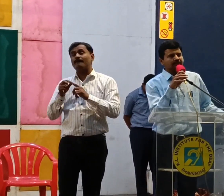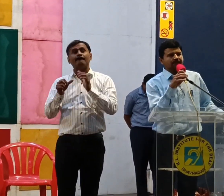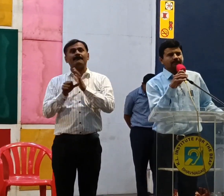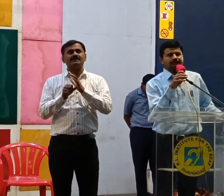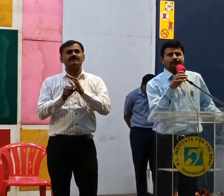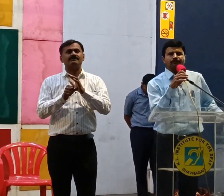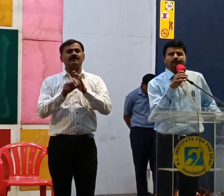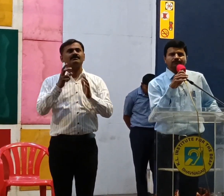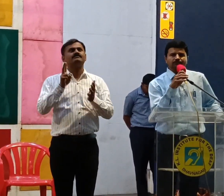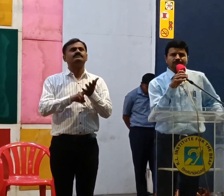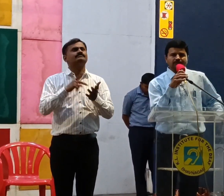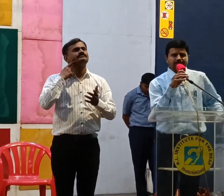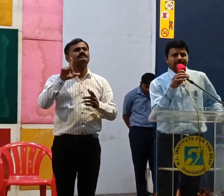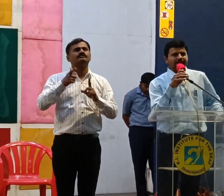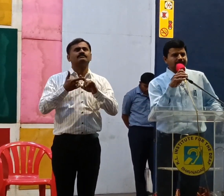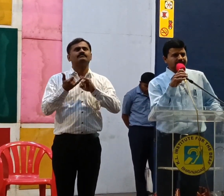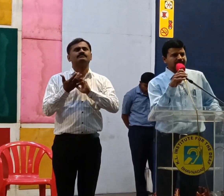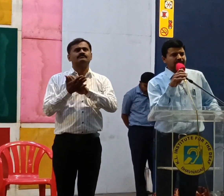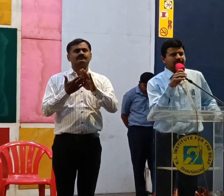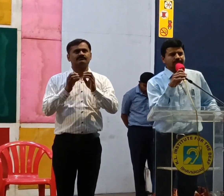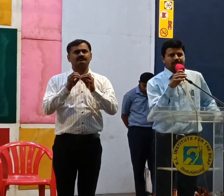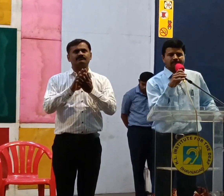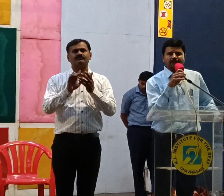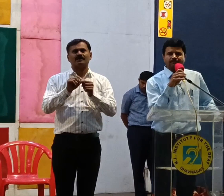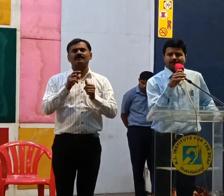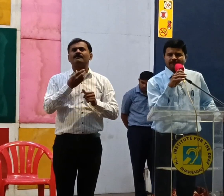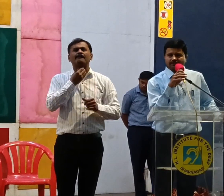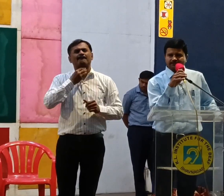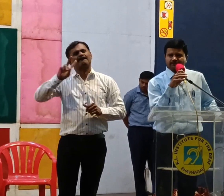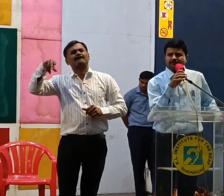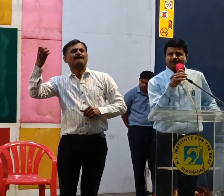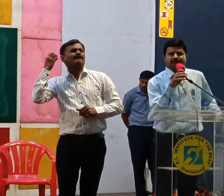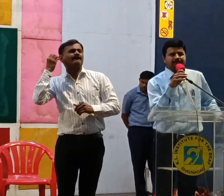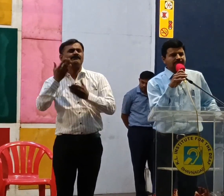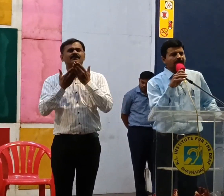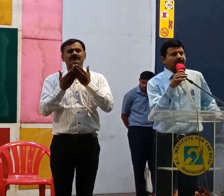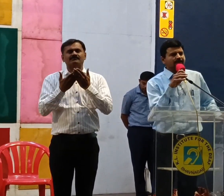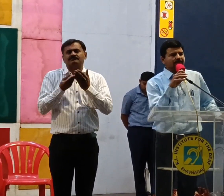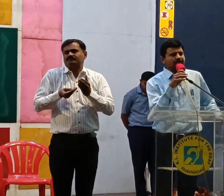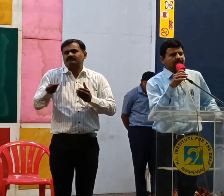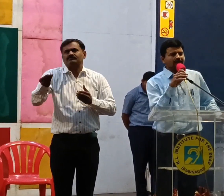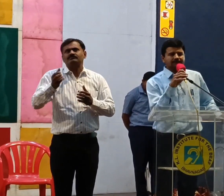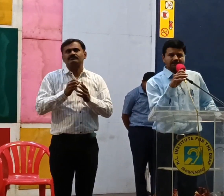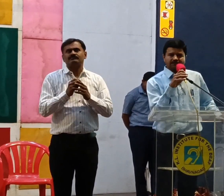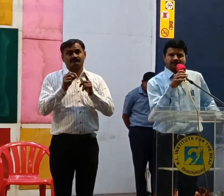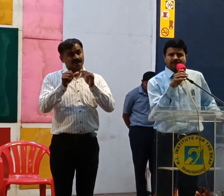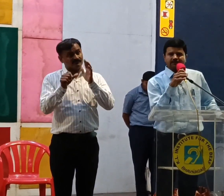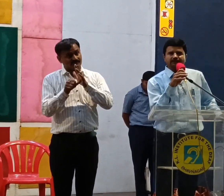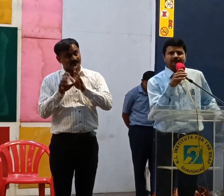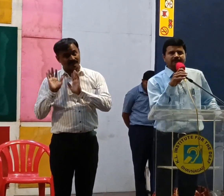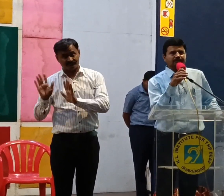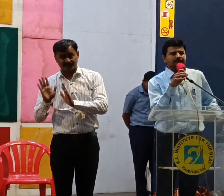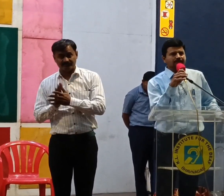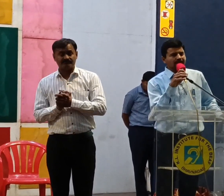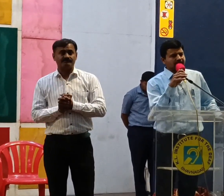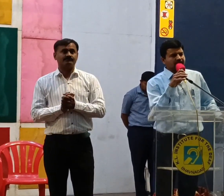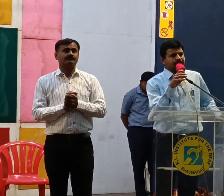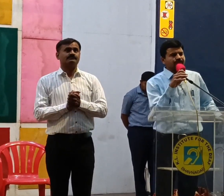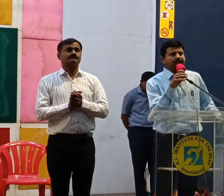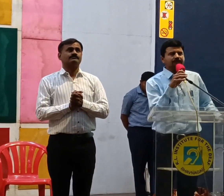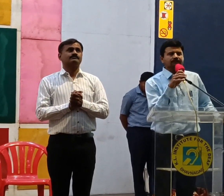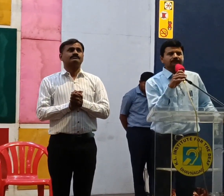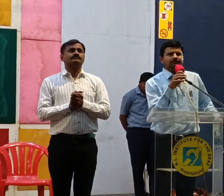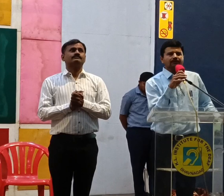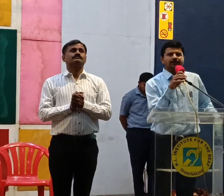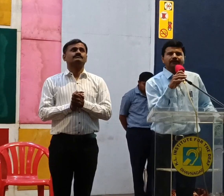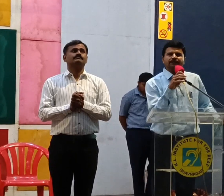વ્યાસ, કે જેઓ નૂતન વિદ્યાલય ભાવનગરમાં આવેલી છે ત્યાં આચાર્ય તરીકે કાર્યરત